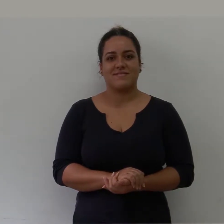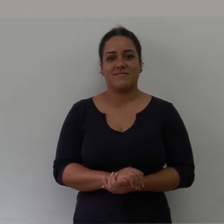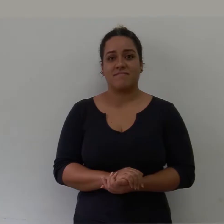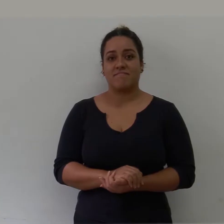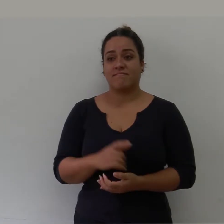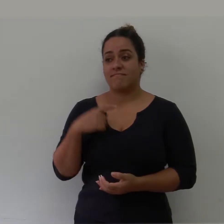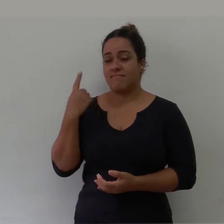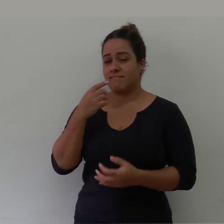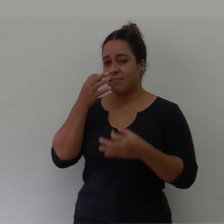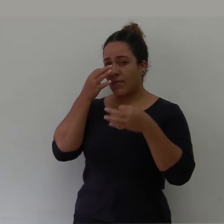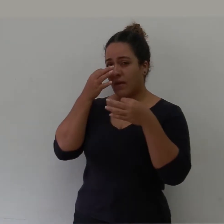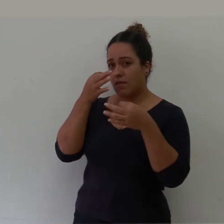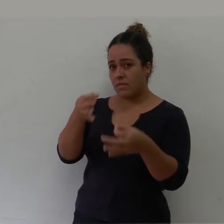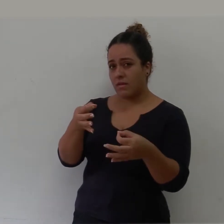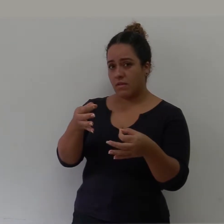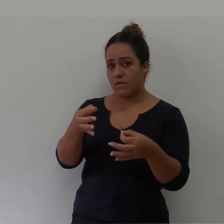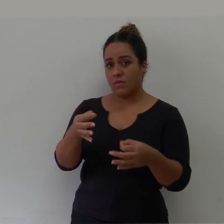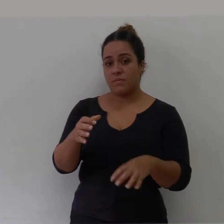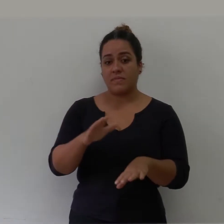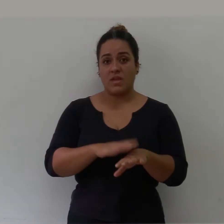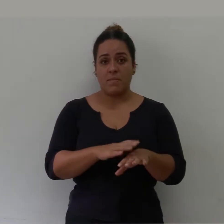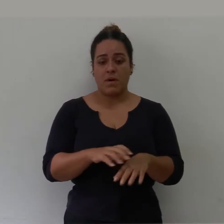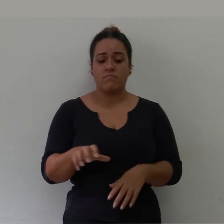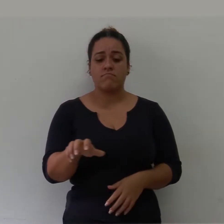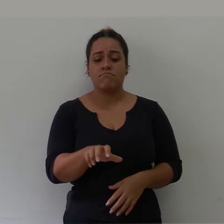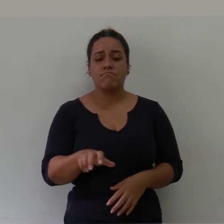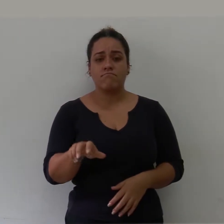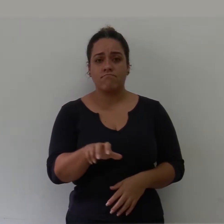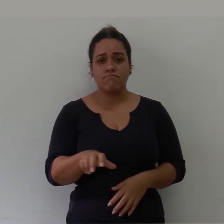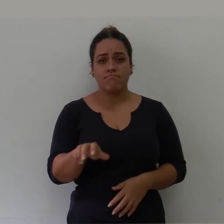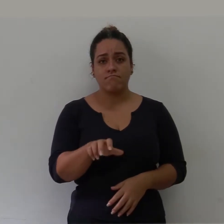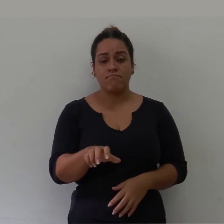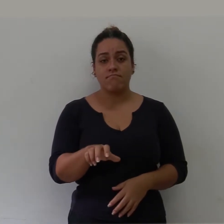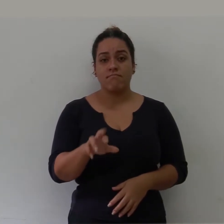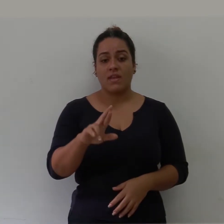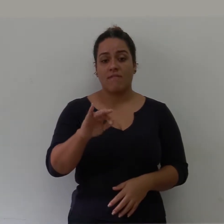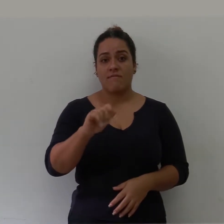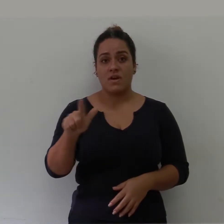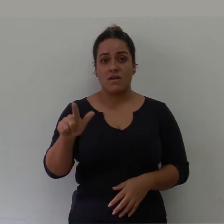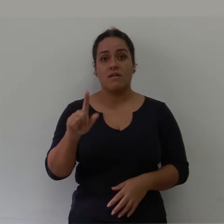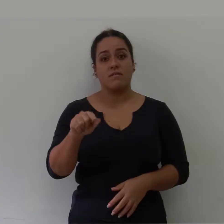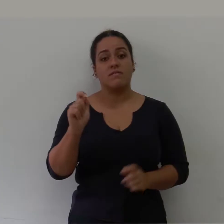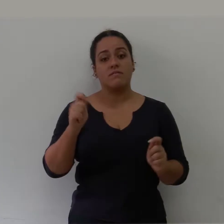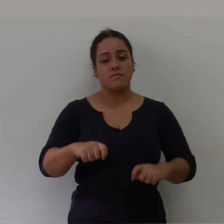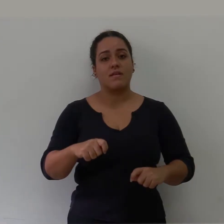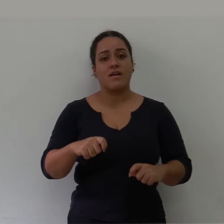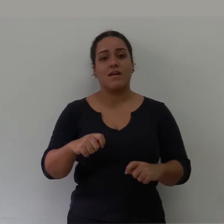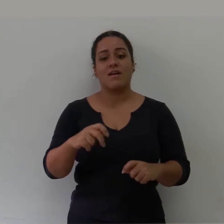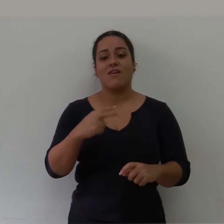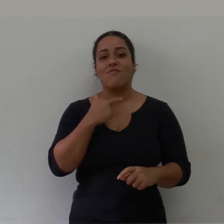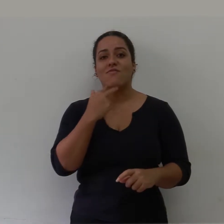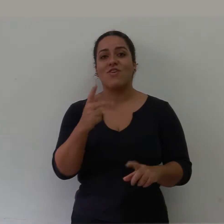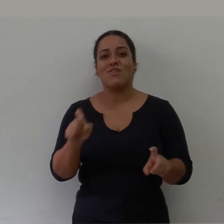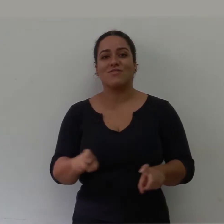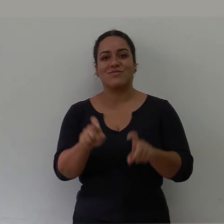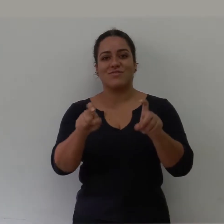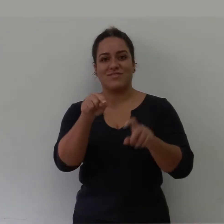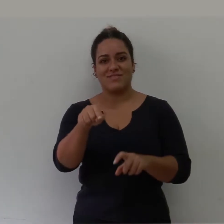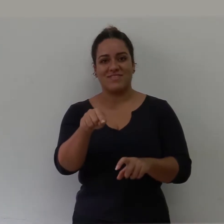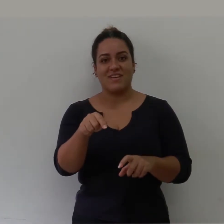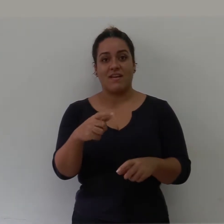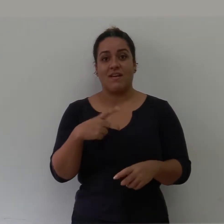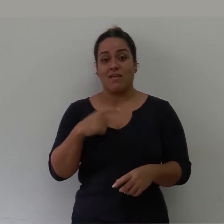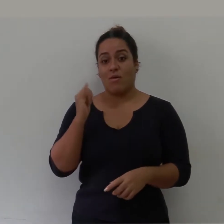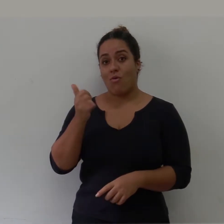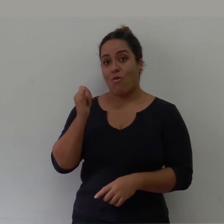Com um olhar atento e a mão esquerda sobre o mouse adaptado, Rafael dá voz aos seus pensamentos. Conta para a